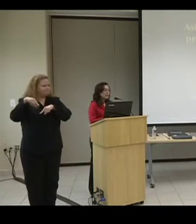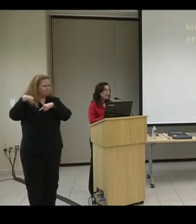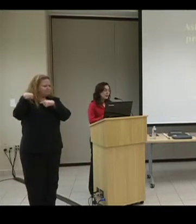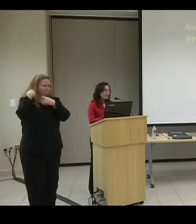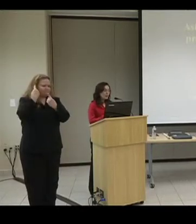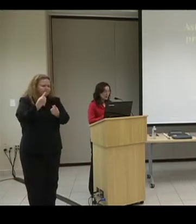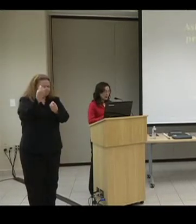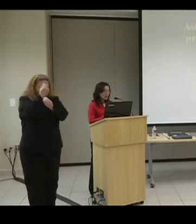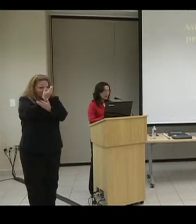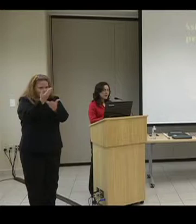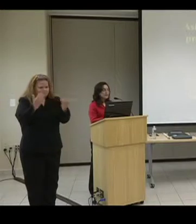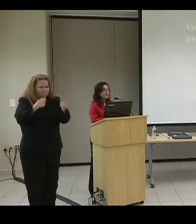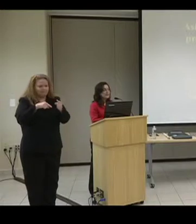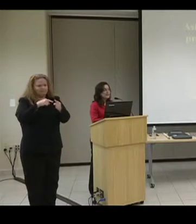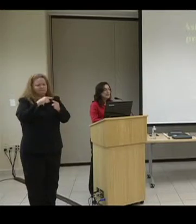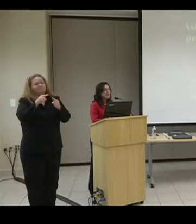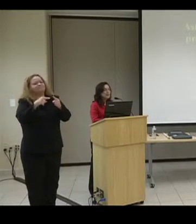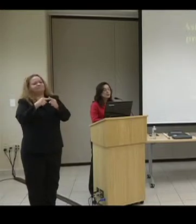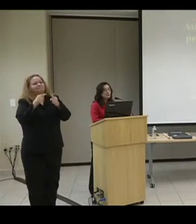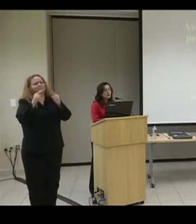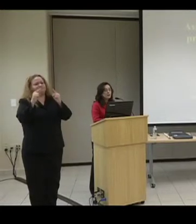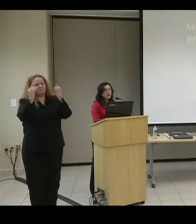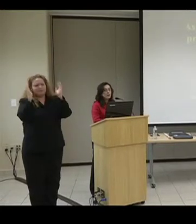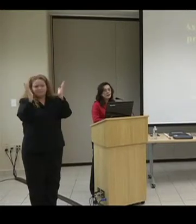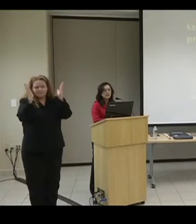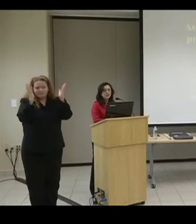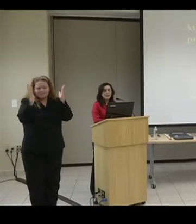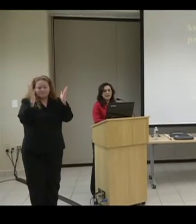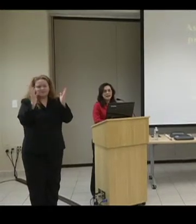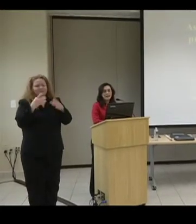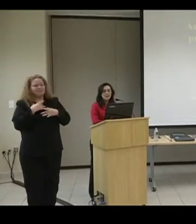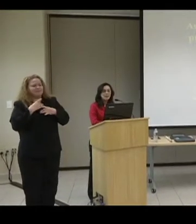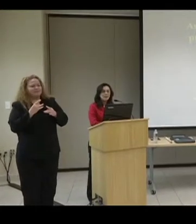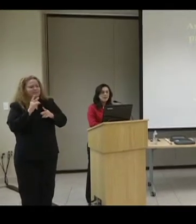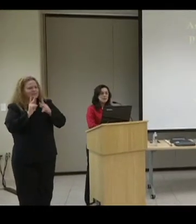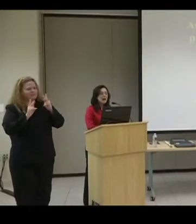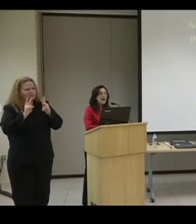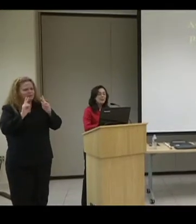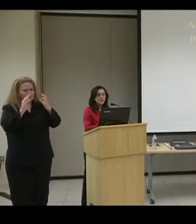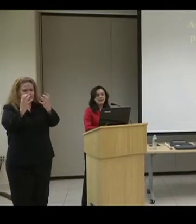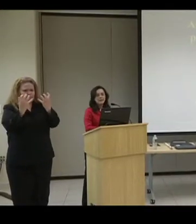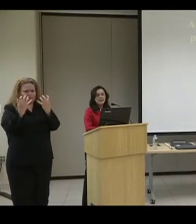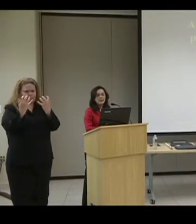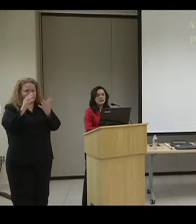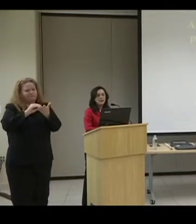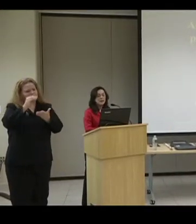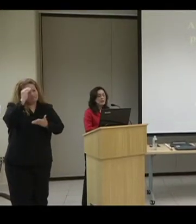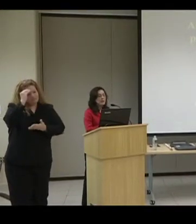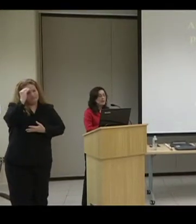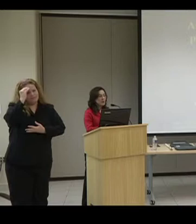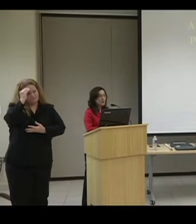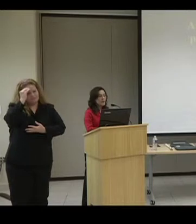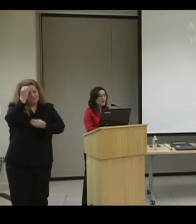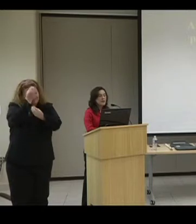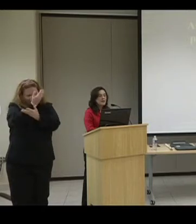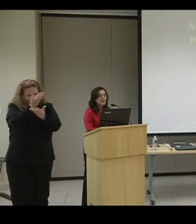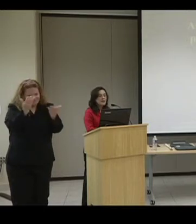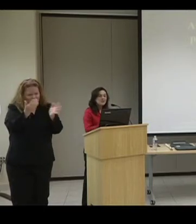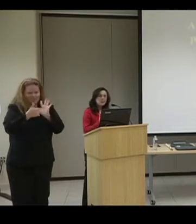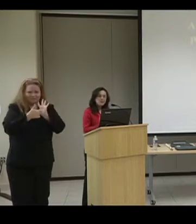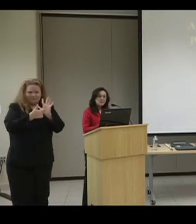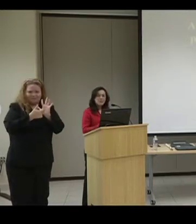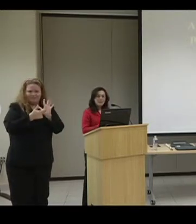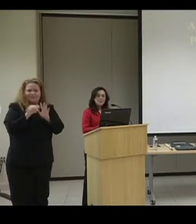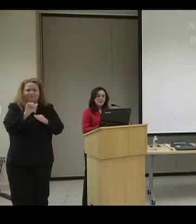cuando doy una conferencia a mí me gusta no solo que las personas que están en el público aprendan lo que yo les vengo a mostrar